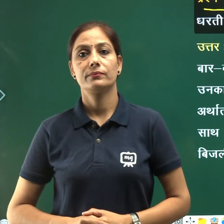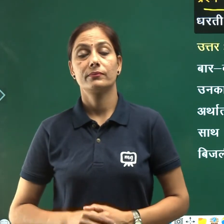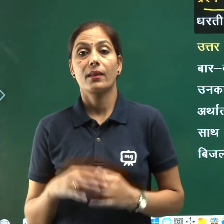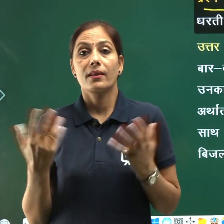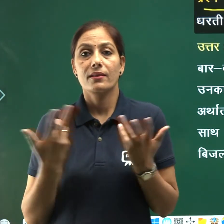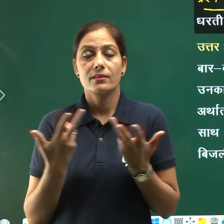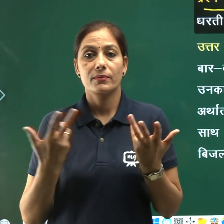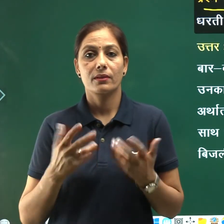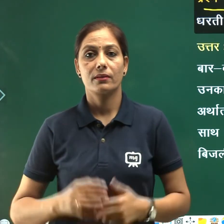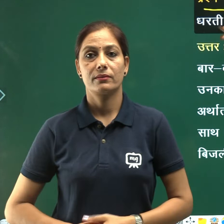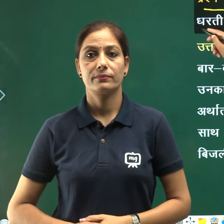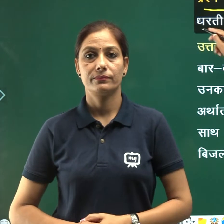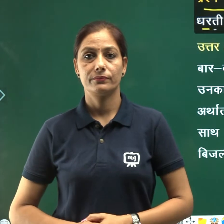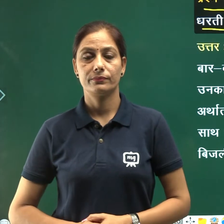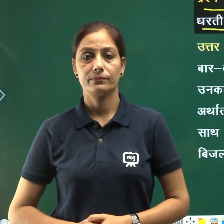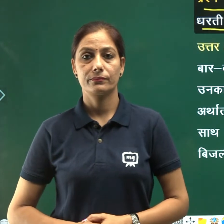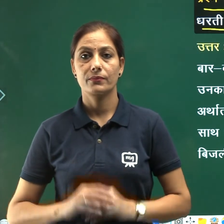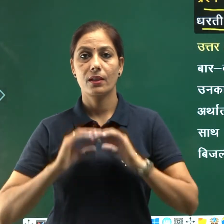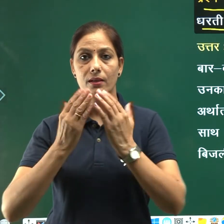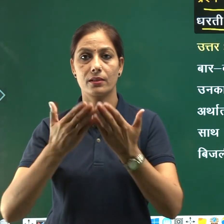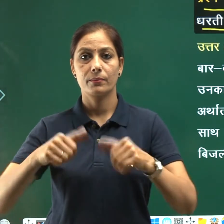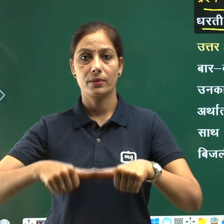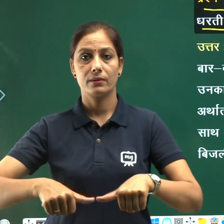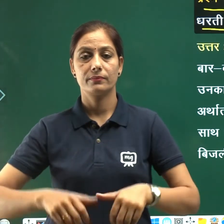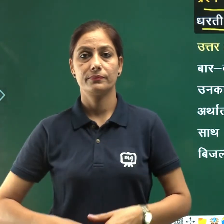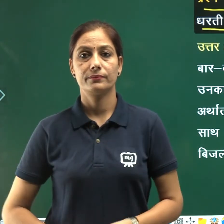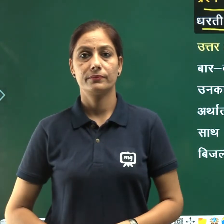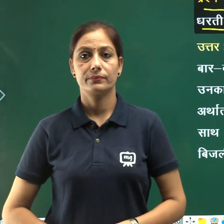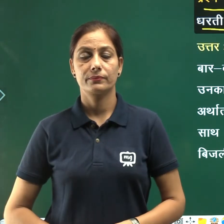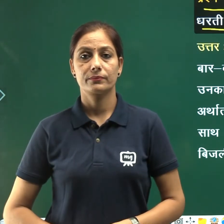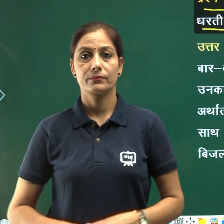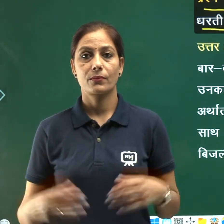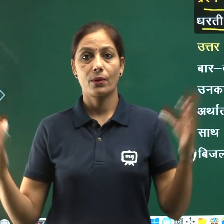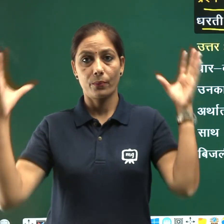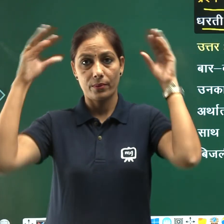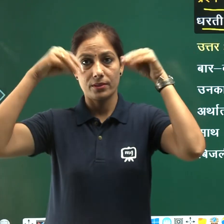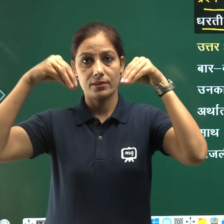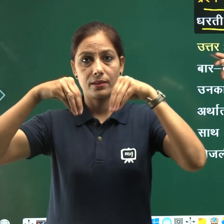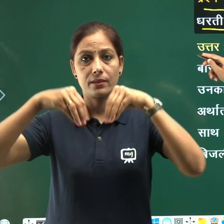किस प्रकार धरती पर बरस रहे हैं?